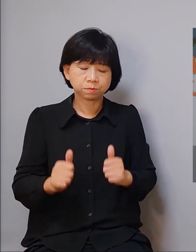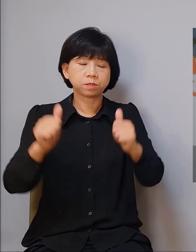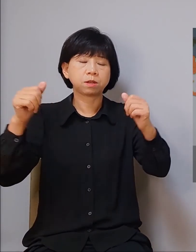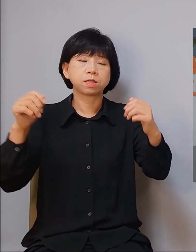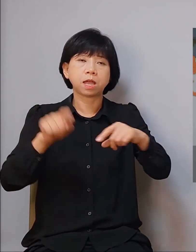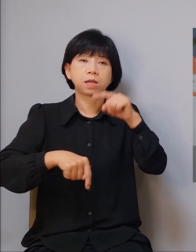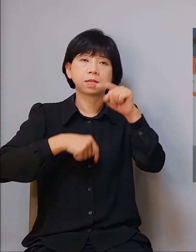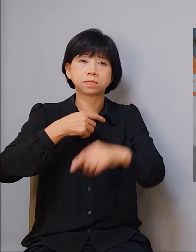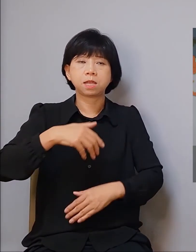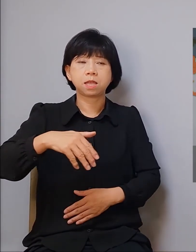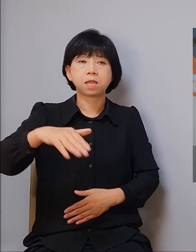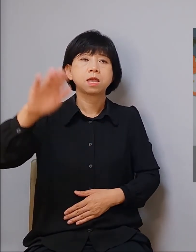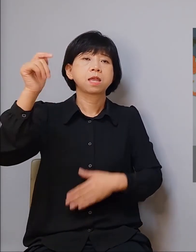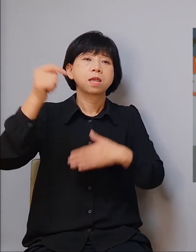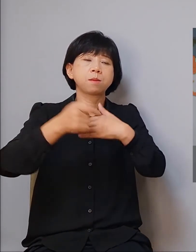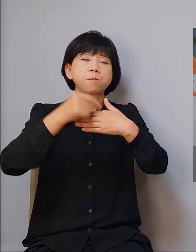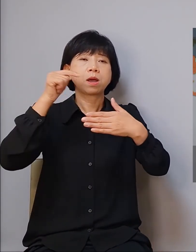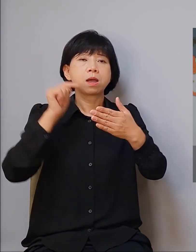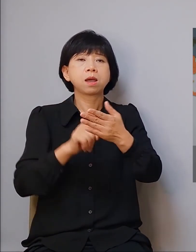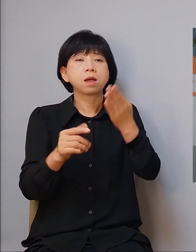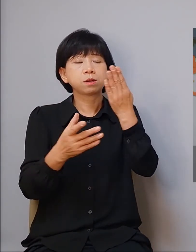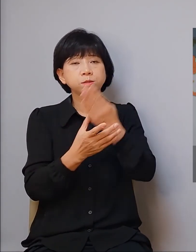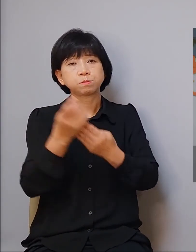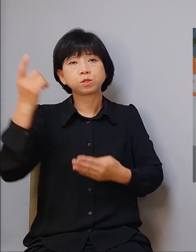마음으로 힘써 나가세 한